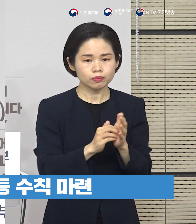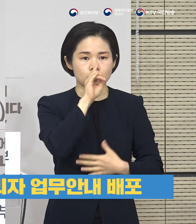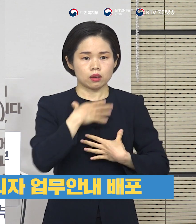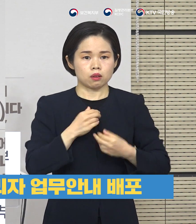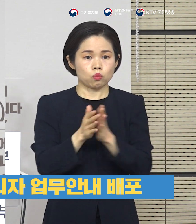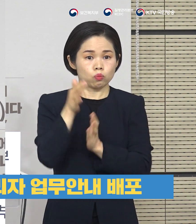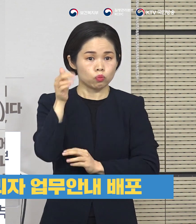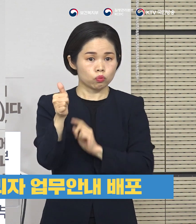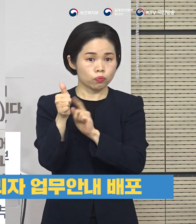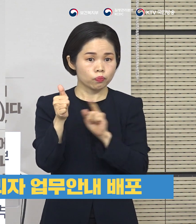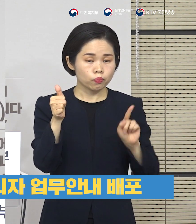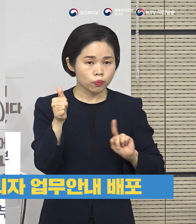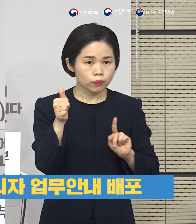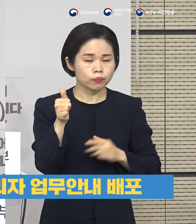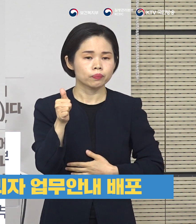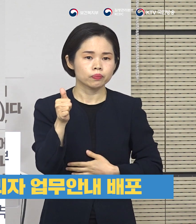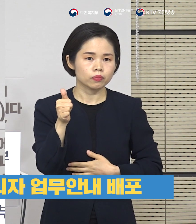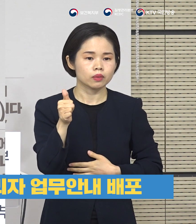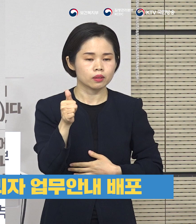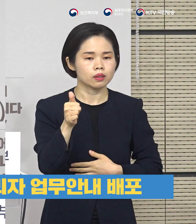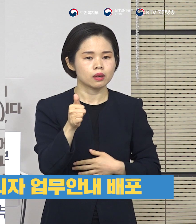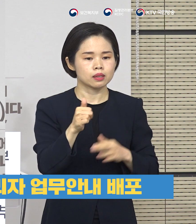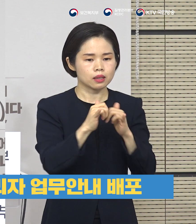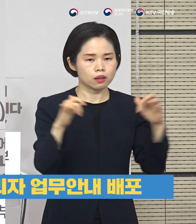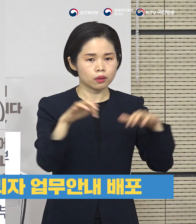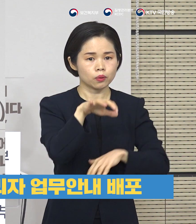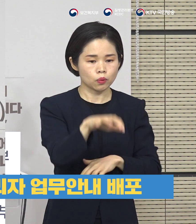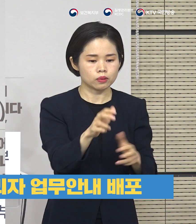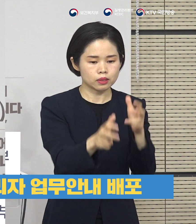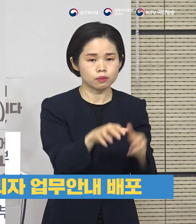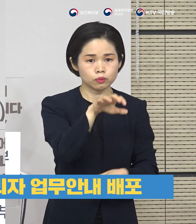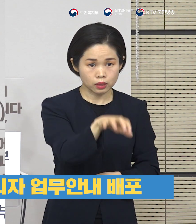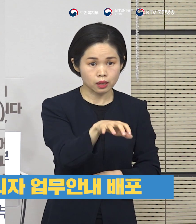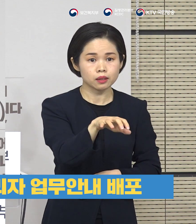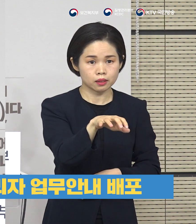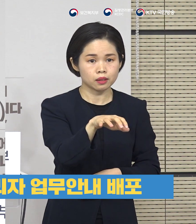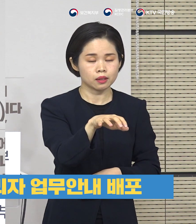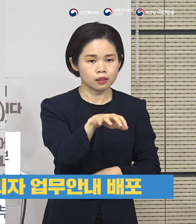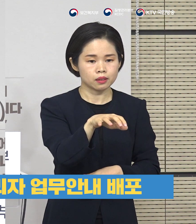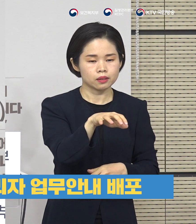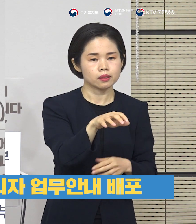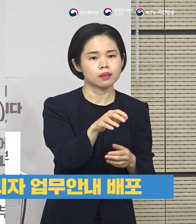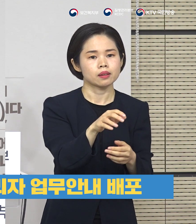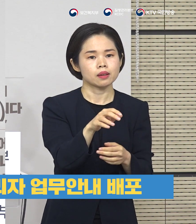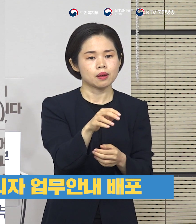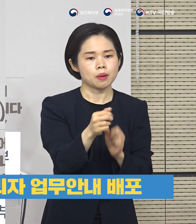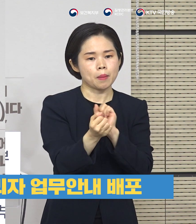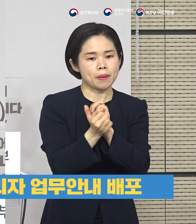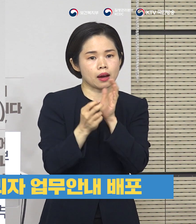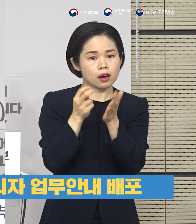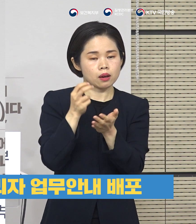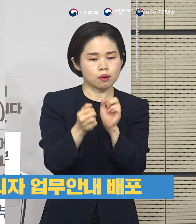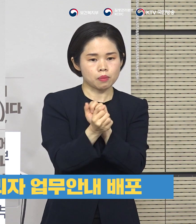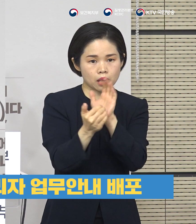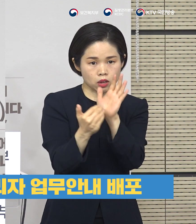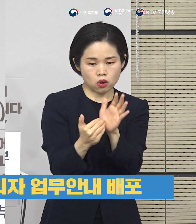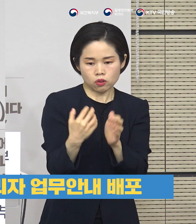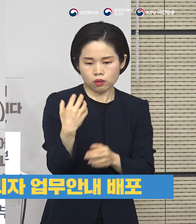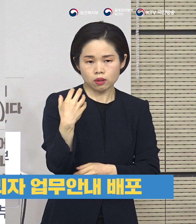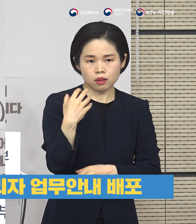하였습니다. 특히 방역당국은 다중이용시설, 사업장, 동호회 등에서 방역관리자가 수행할